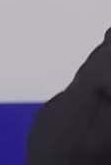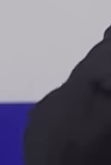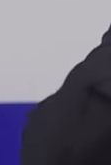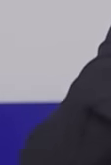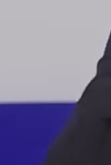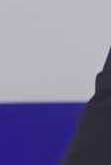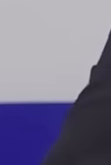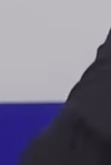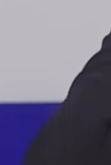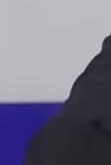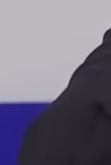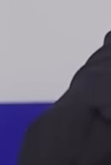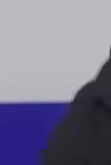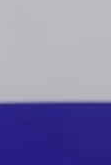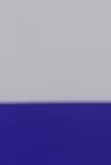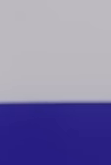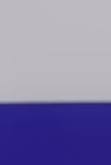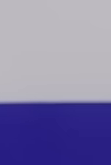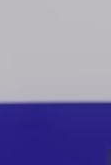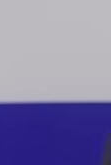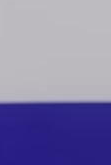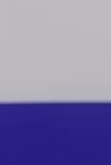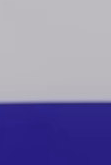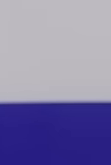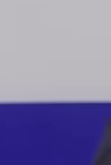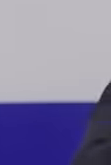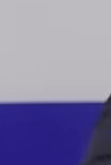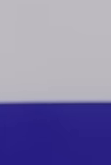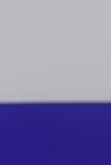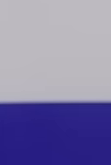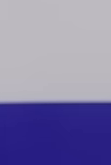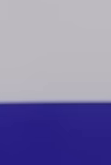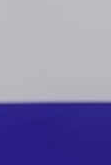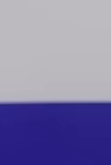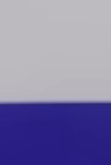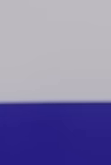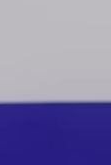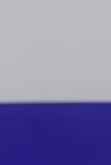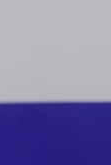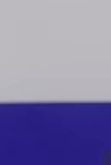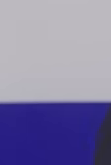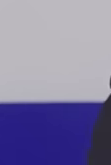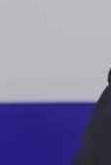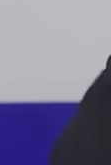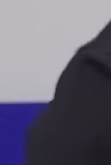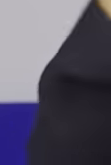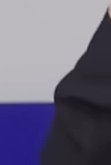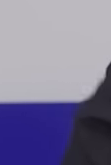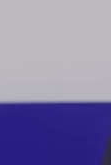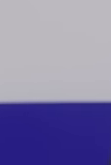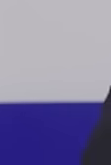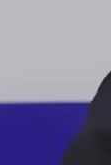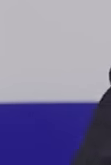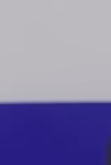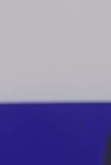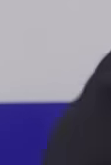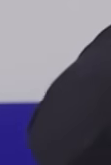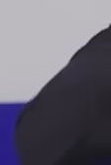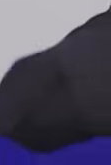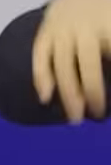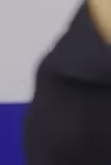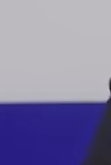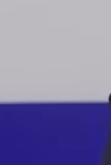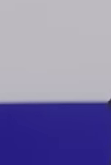지역에 상대적으로 값싼 전기요금으로 RE100 전용단지 같은 새로운 산업